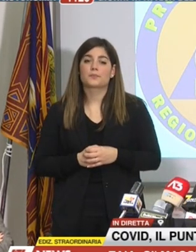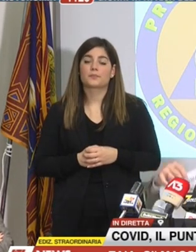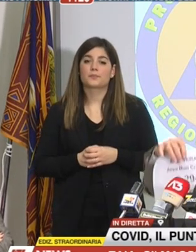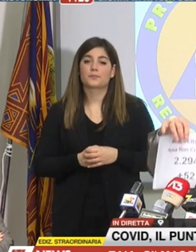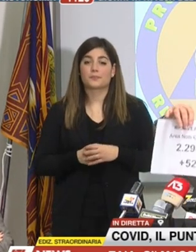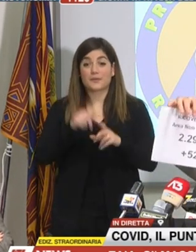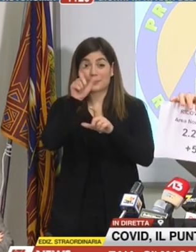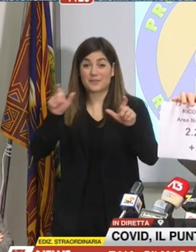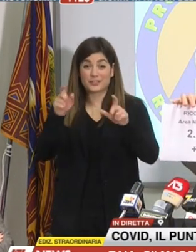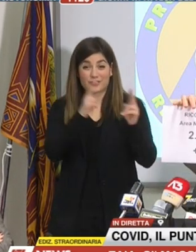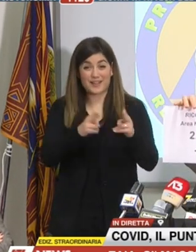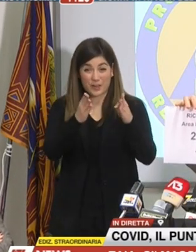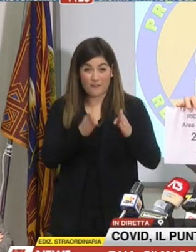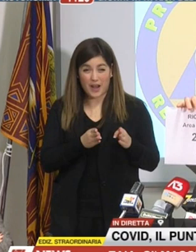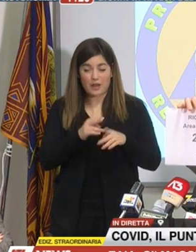i ricoverati sono